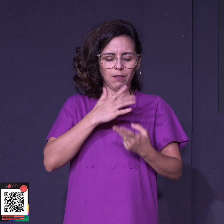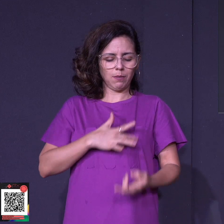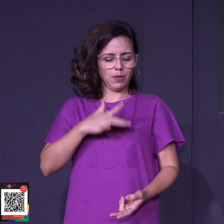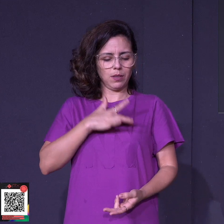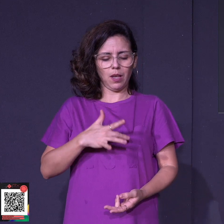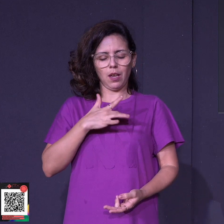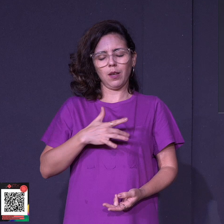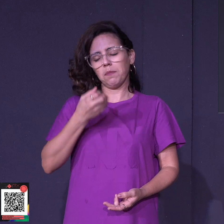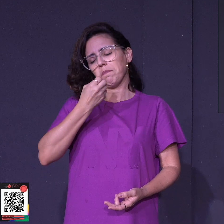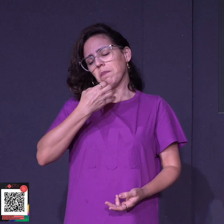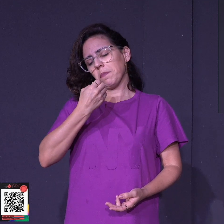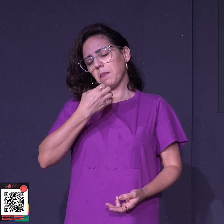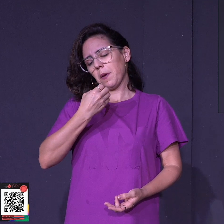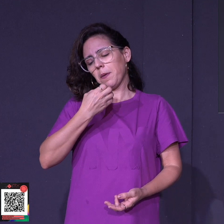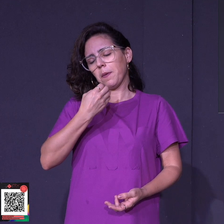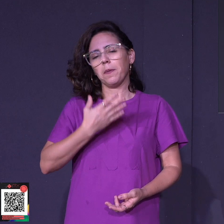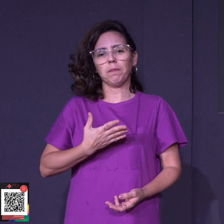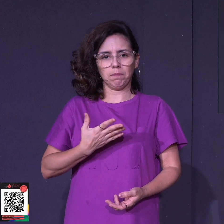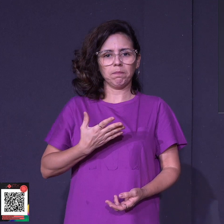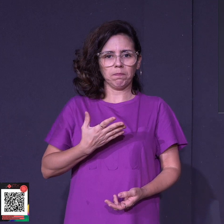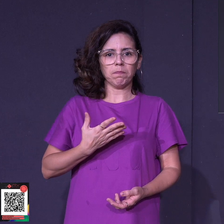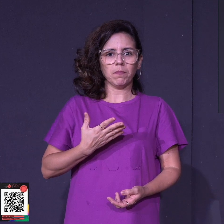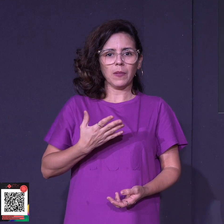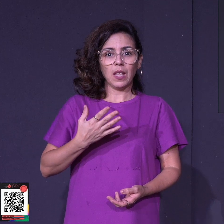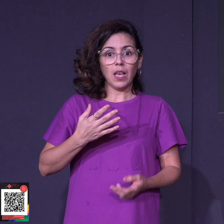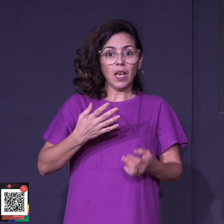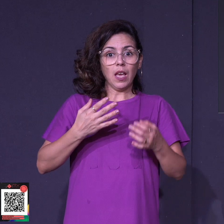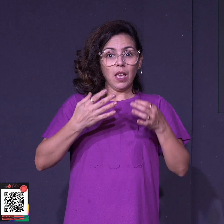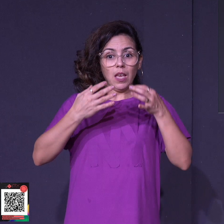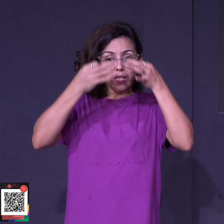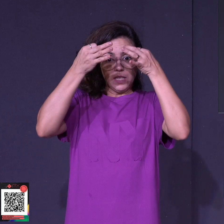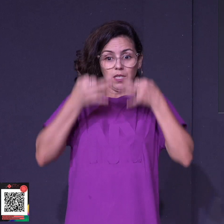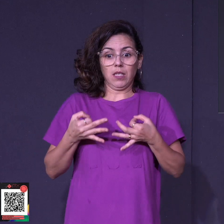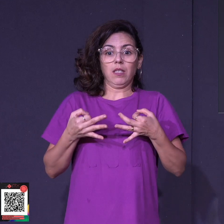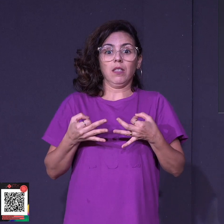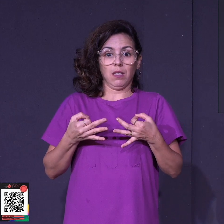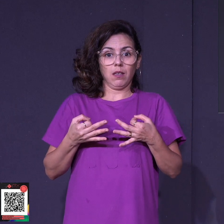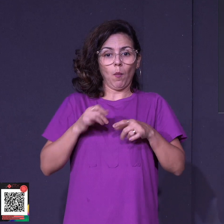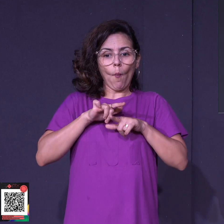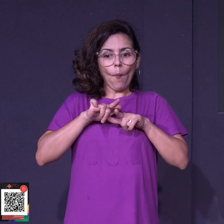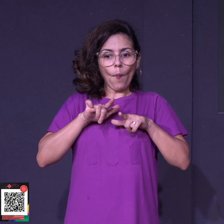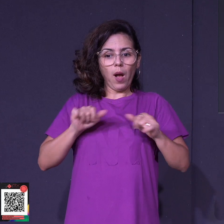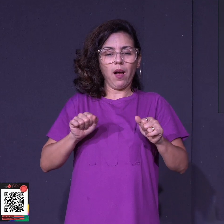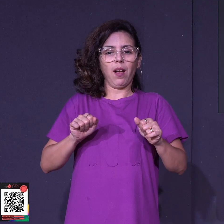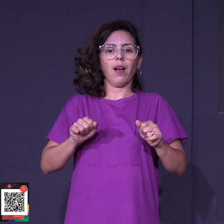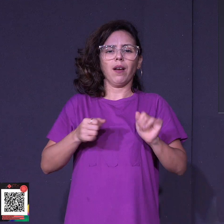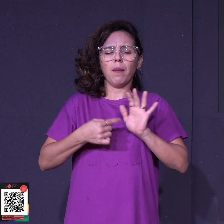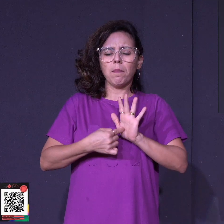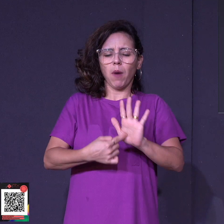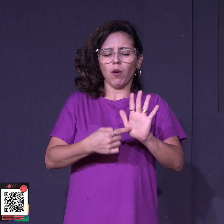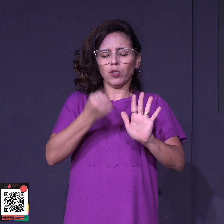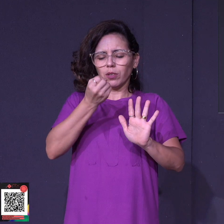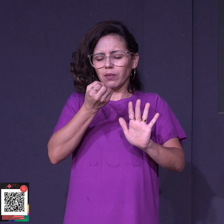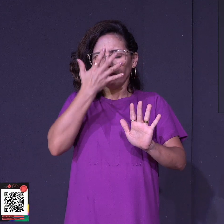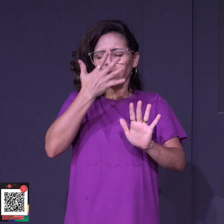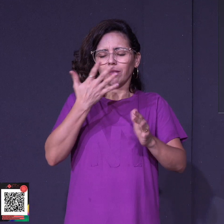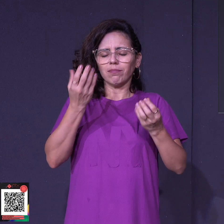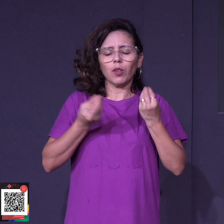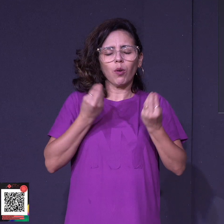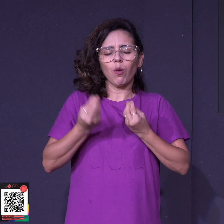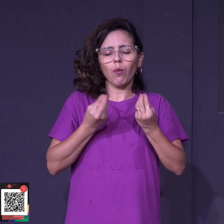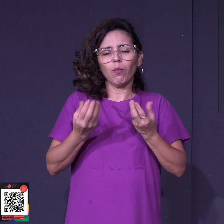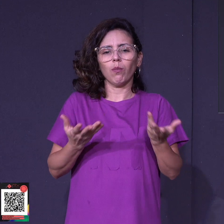tem bons frutos, imparcial, sincera e se demonstra, se revela por um